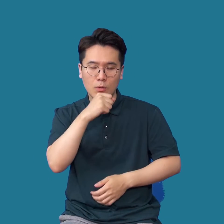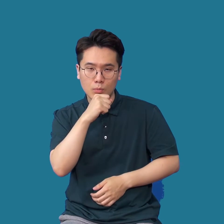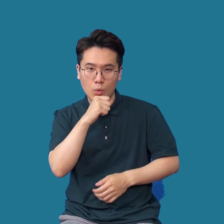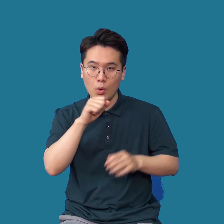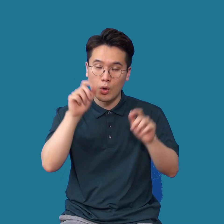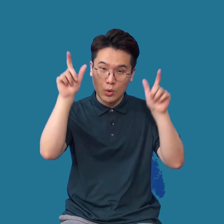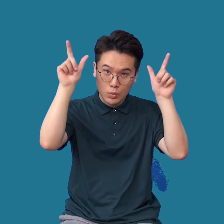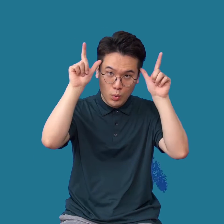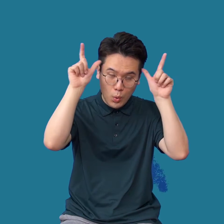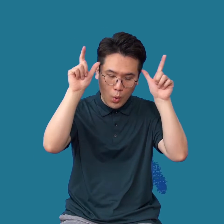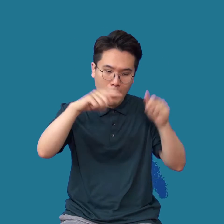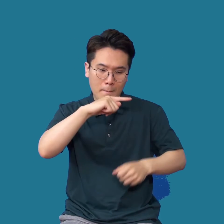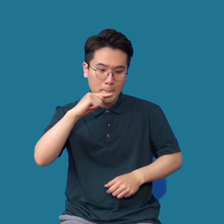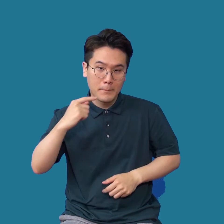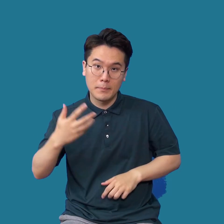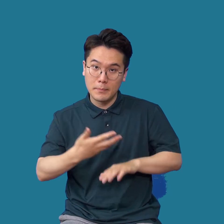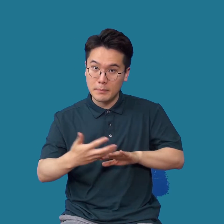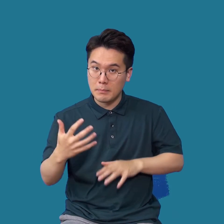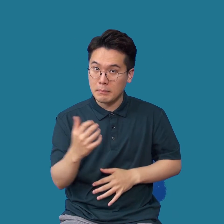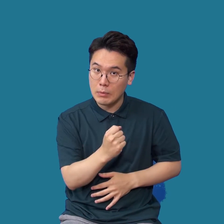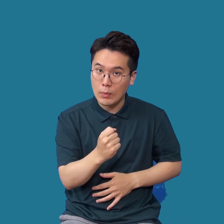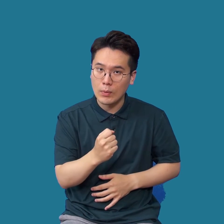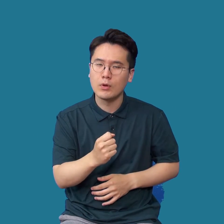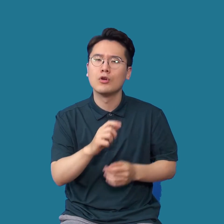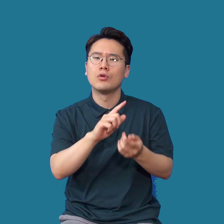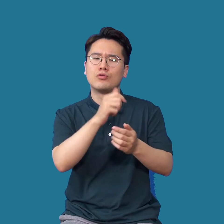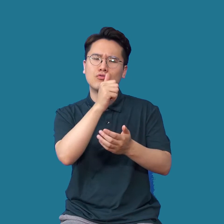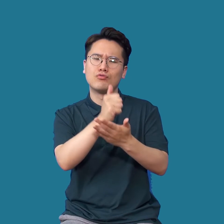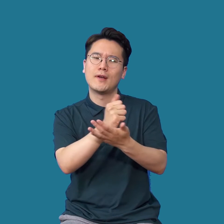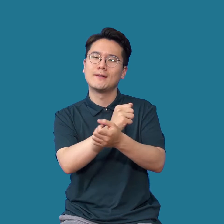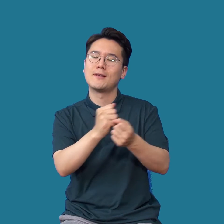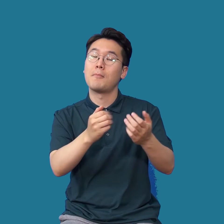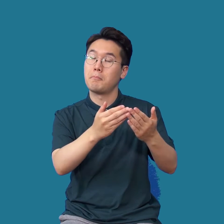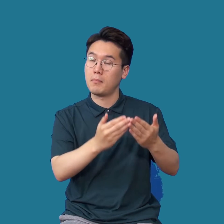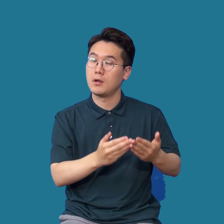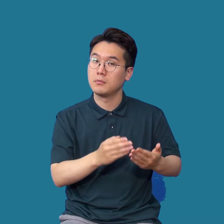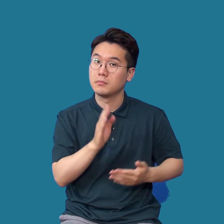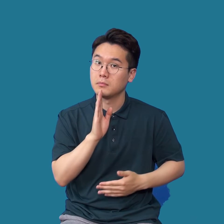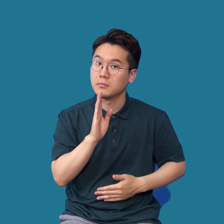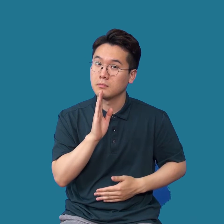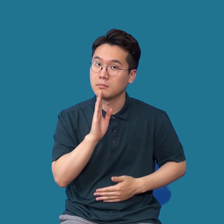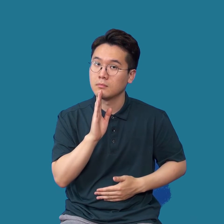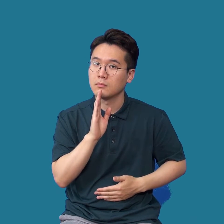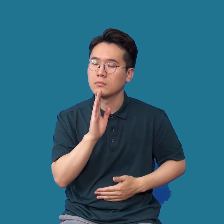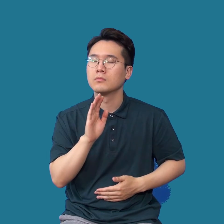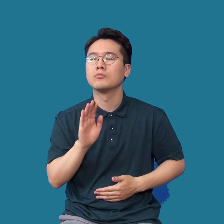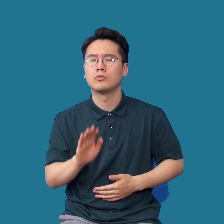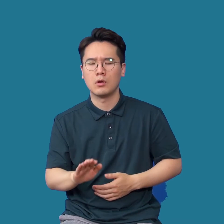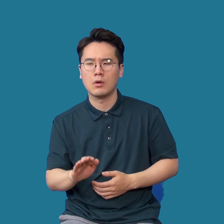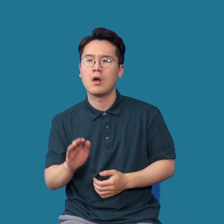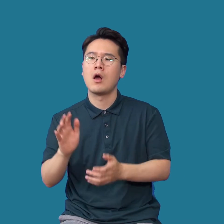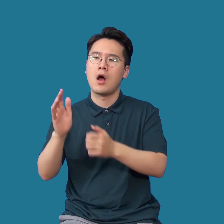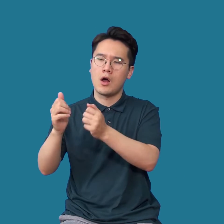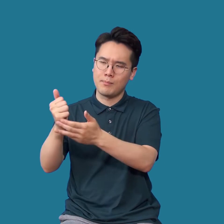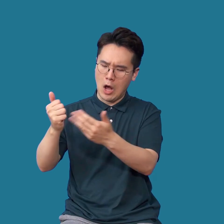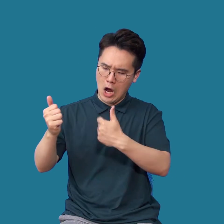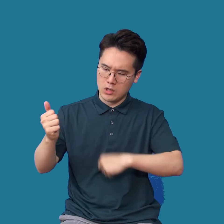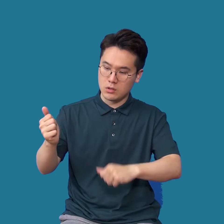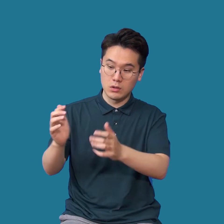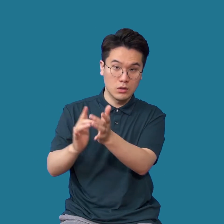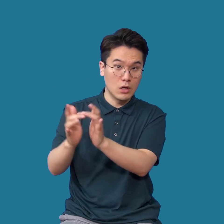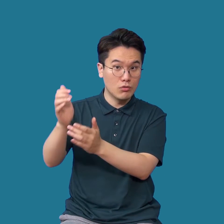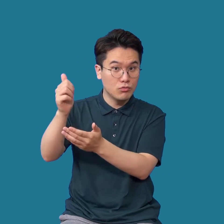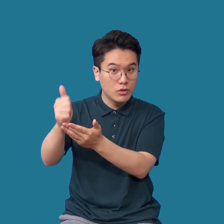받았습니다. 그런데 하물며 하나님의 아들이신 예수님이 우리를 위해서 죽으실 때에